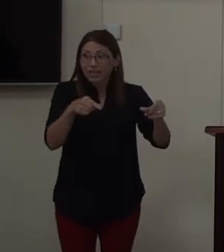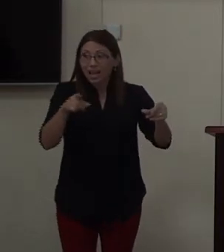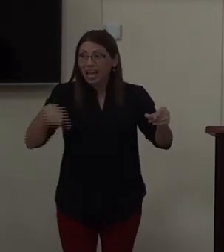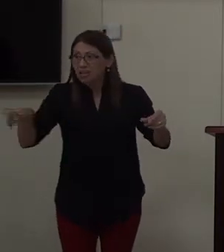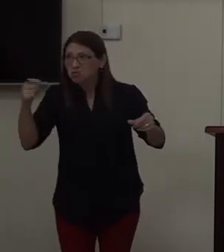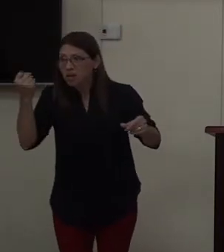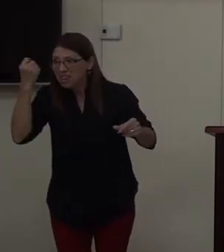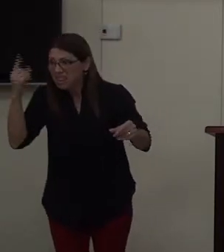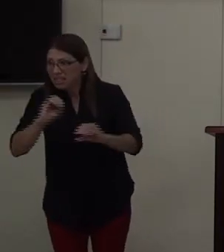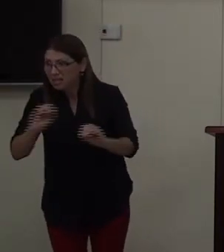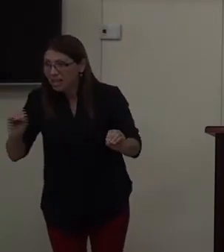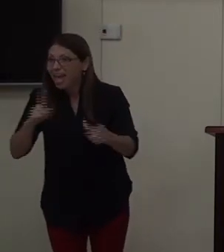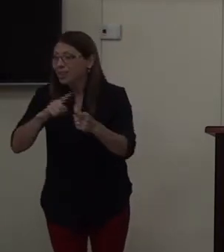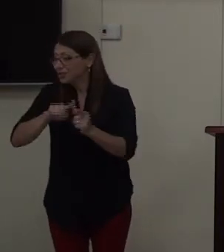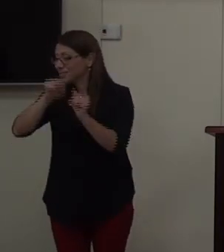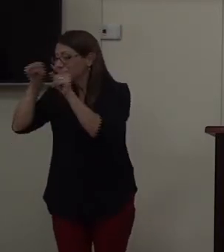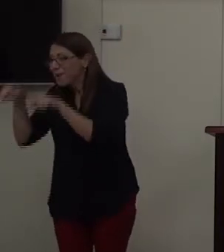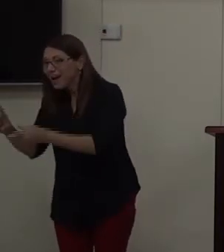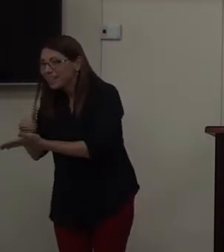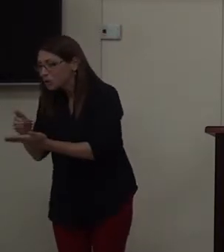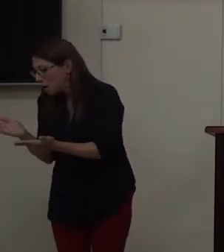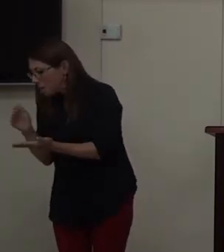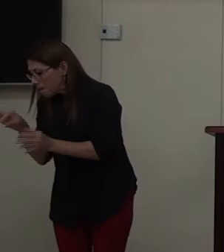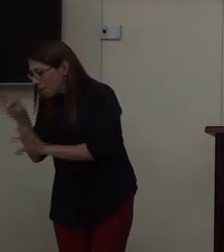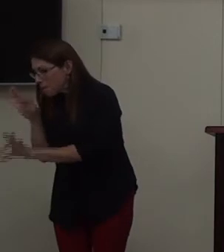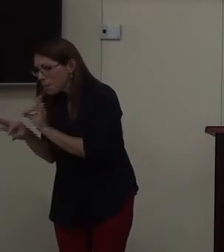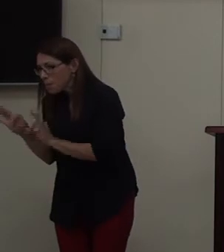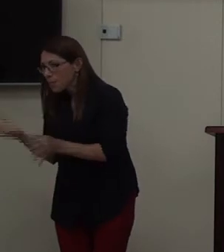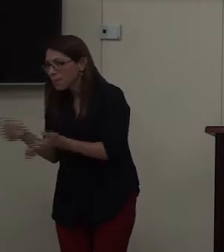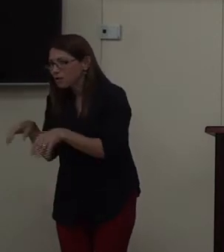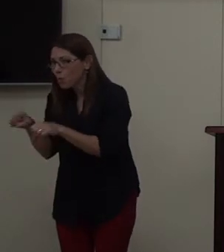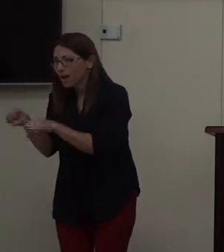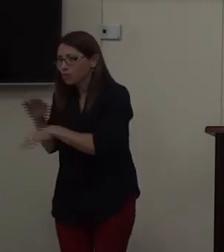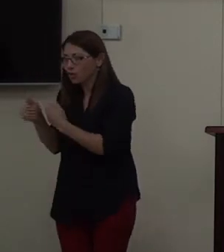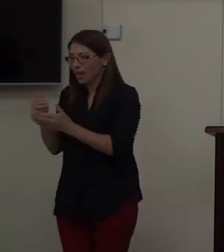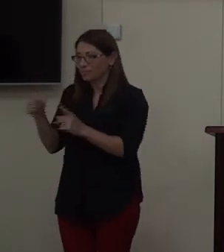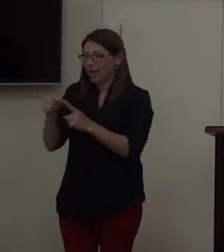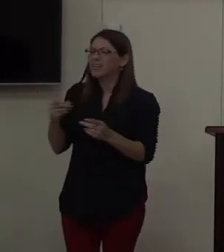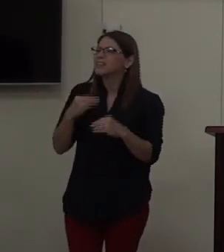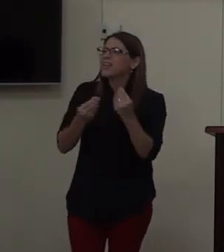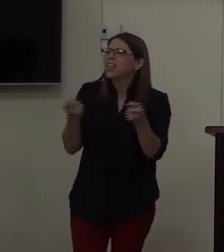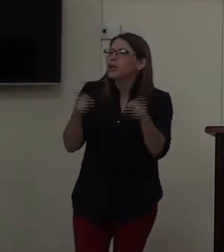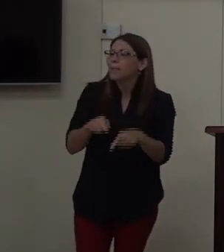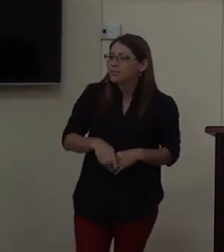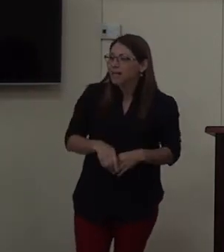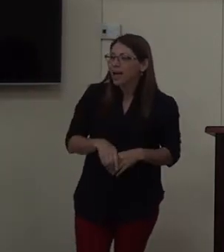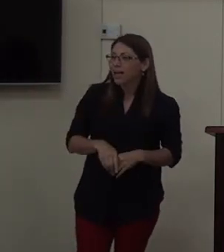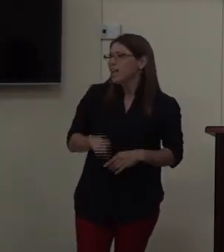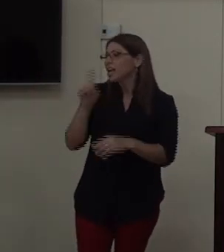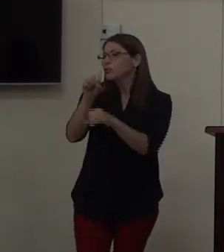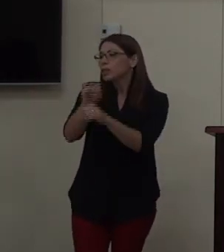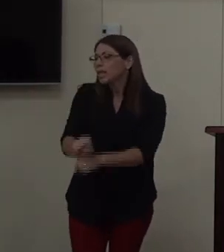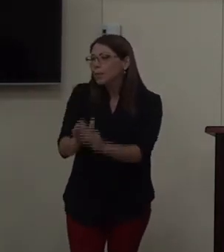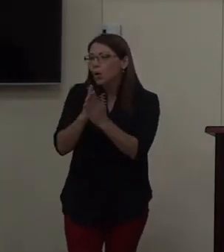van a la parte de vocabulario, al diccionario, ¿verdad? Y de ahí van recuperando todas las palabras. ¿Qué es lo que pasa? Es un típico libro